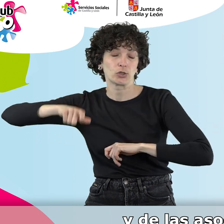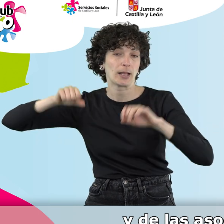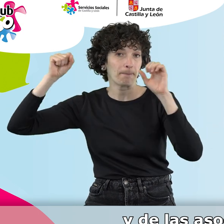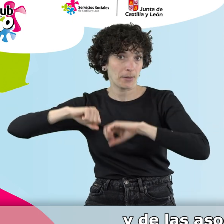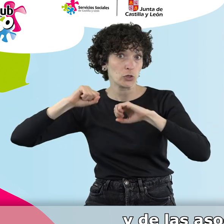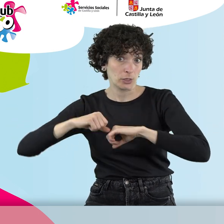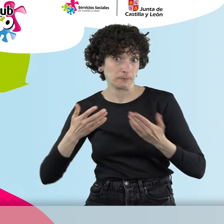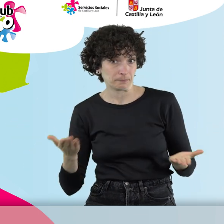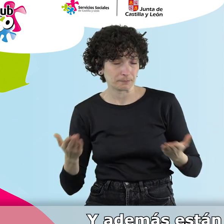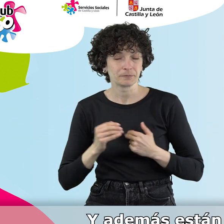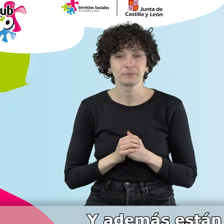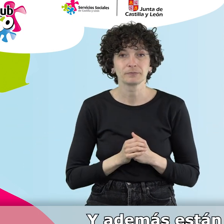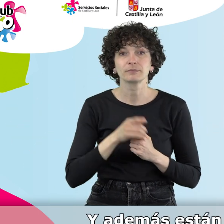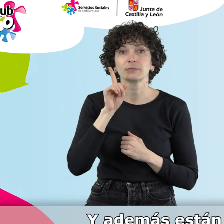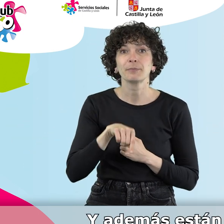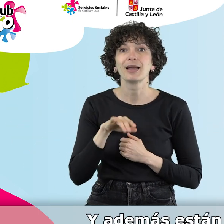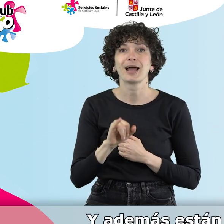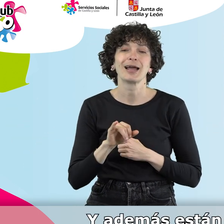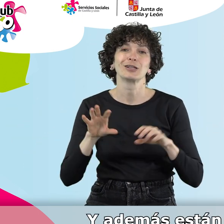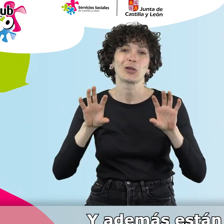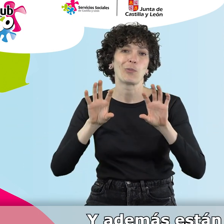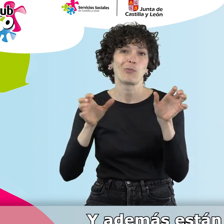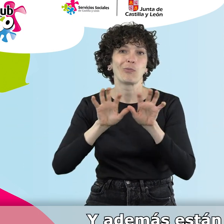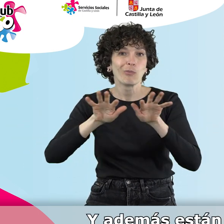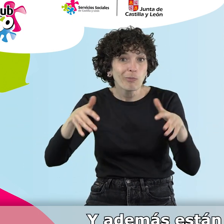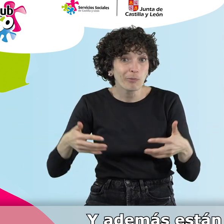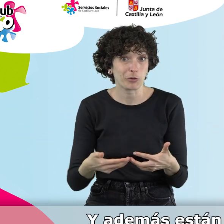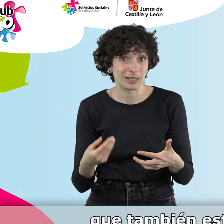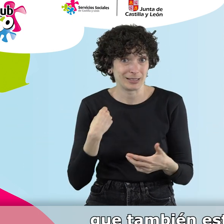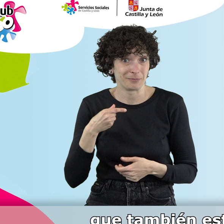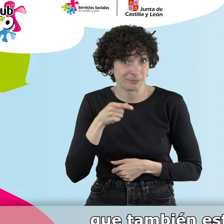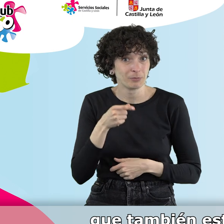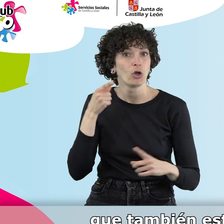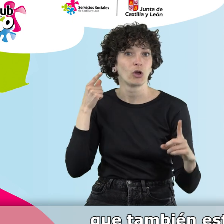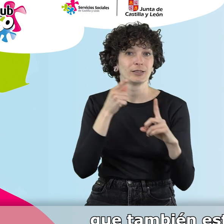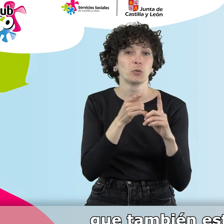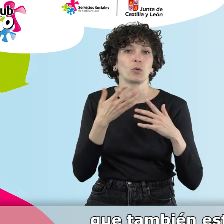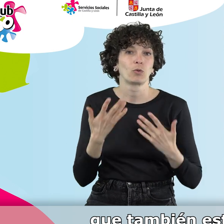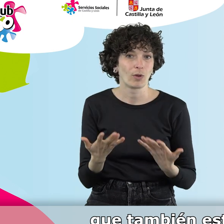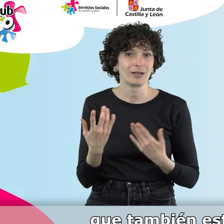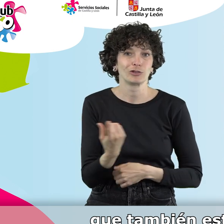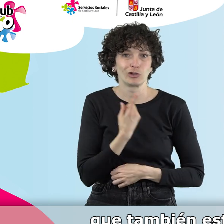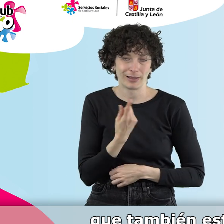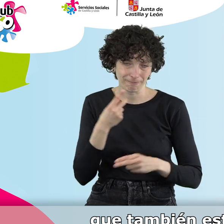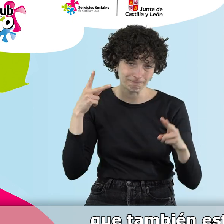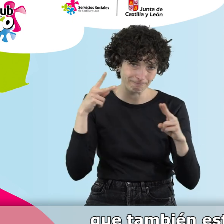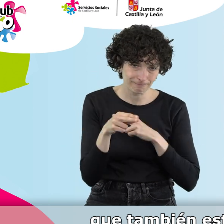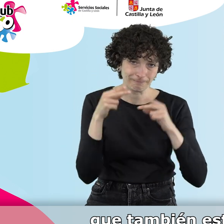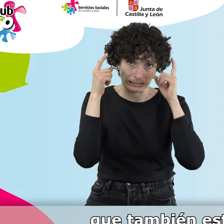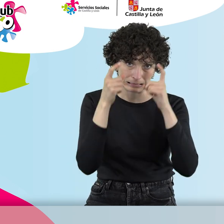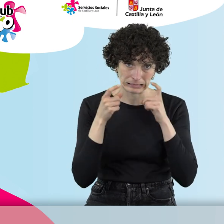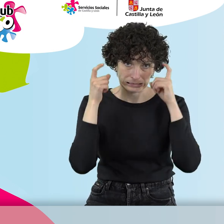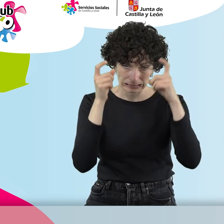personas mayores. Y además están los podcasts. Estos podcasts que también están pensados para prevenir la